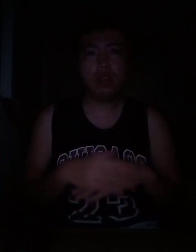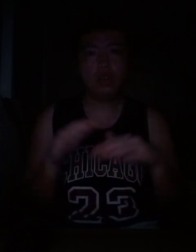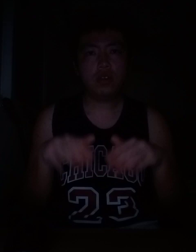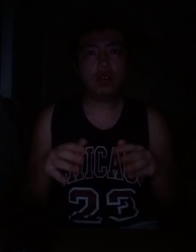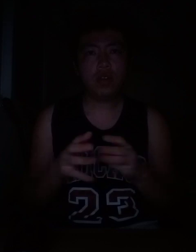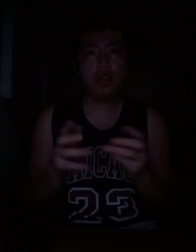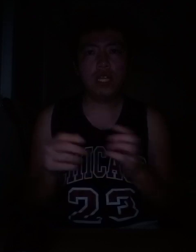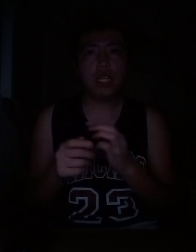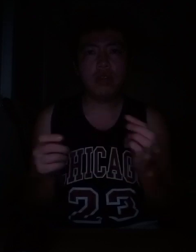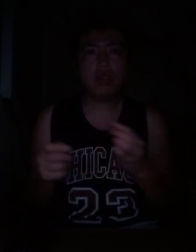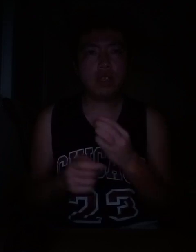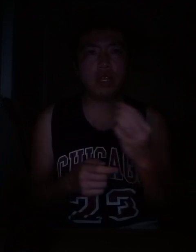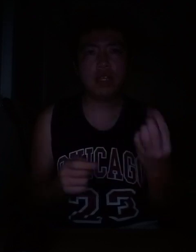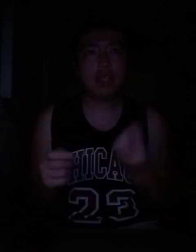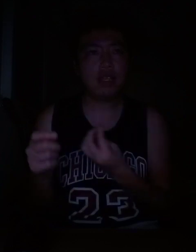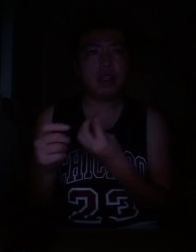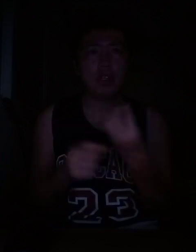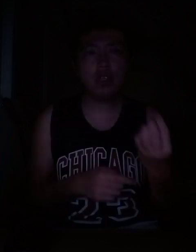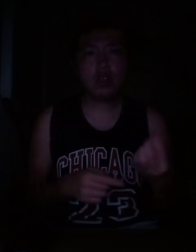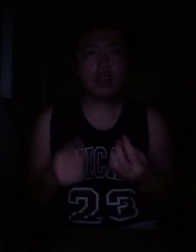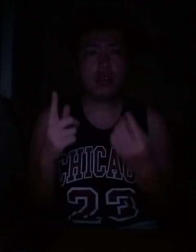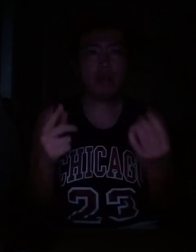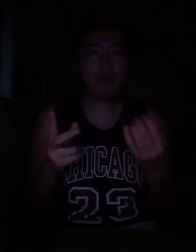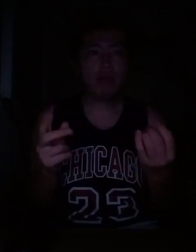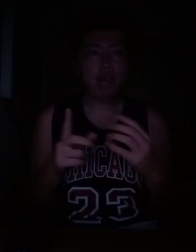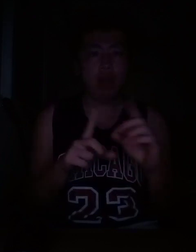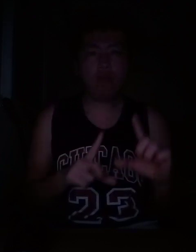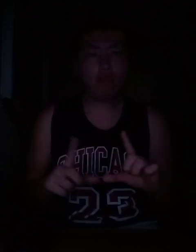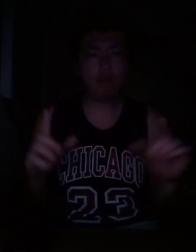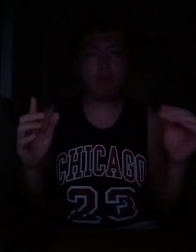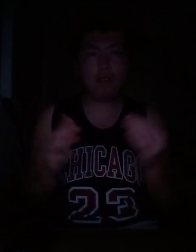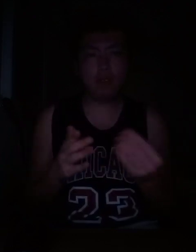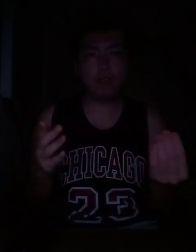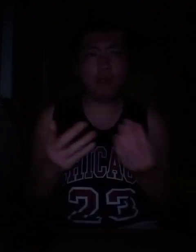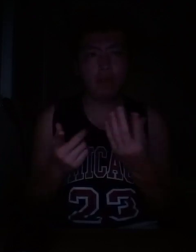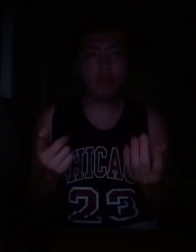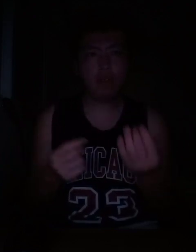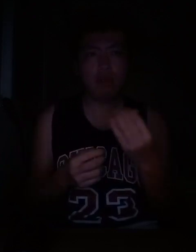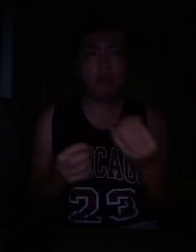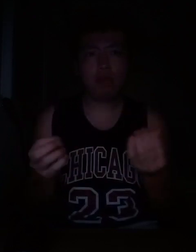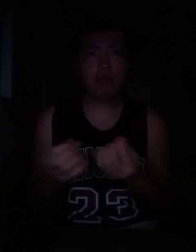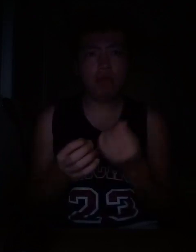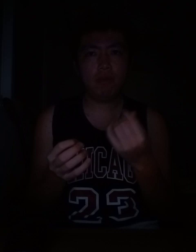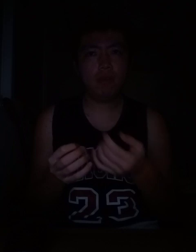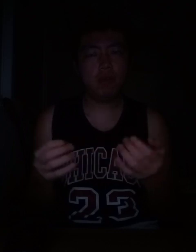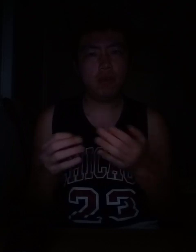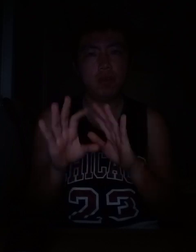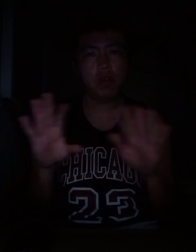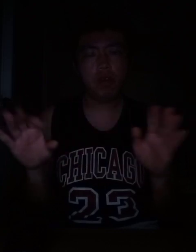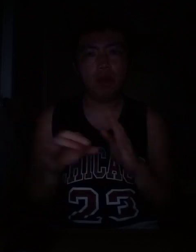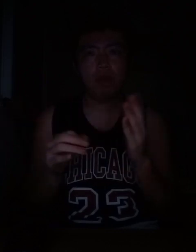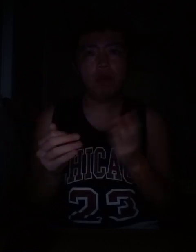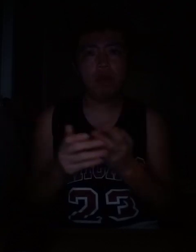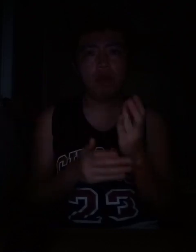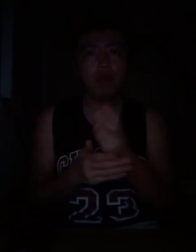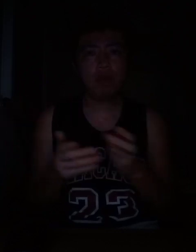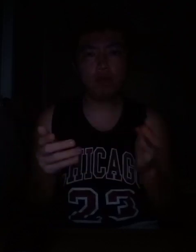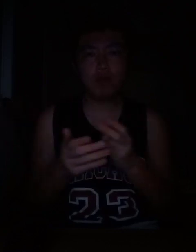최정숙 기념사업단은 제78주년 광복절인 오는 15일 표지석 제막식을 열어 미혼으로 평생을 제주에